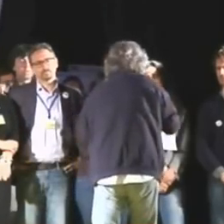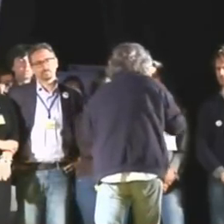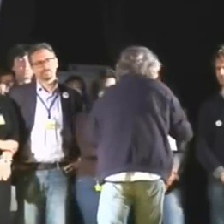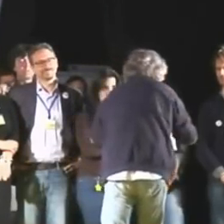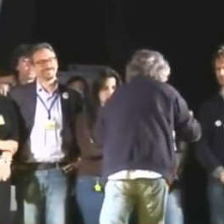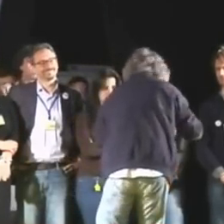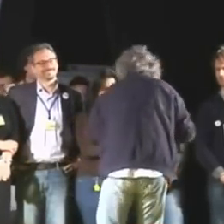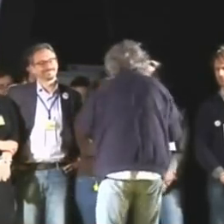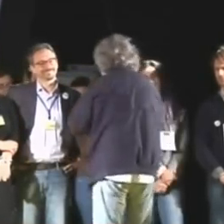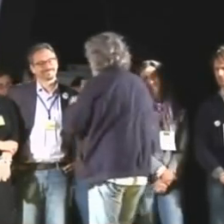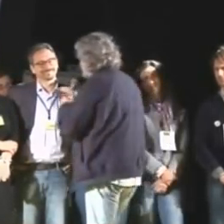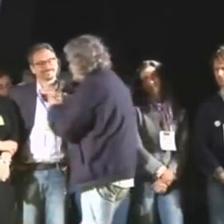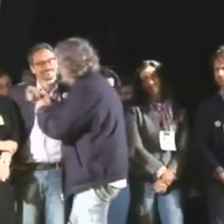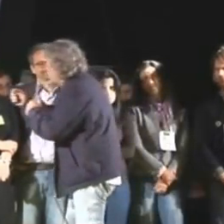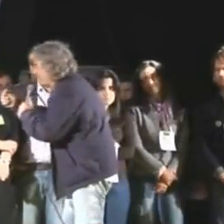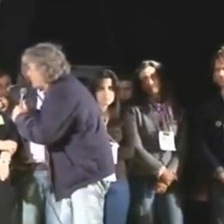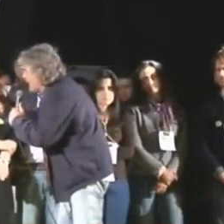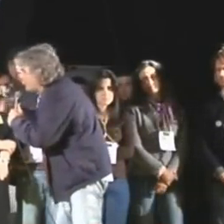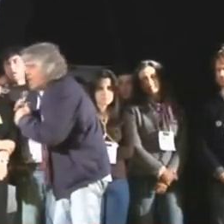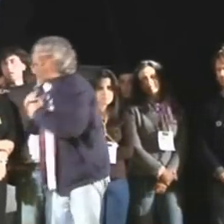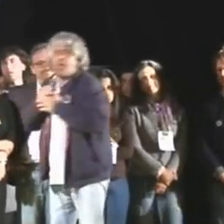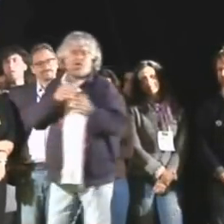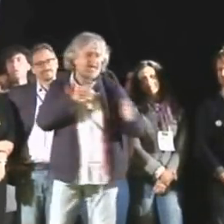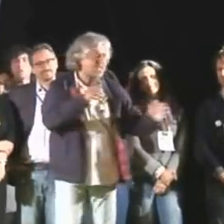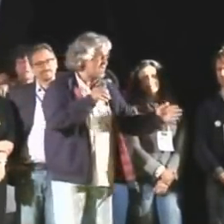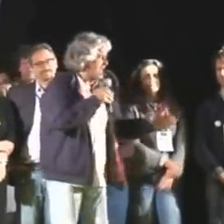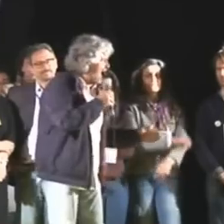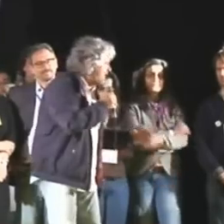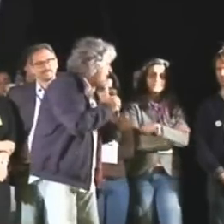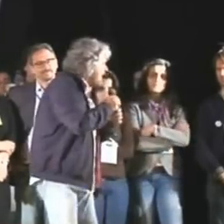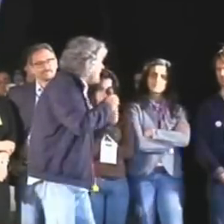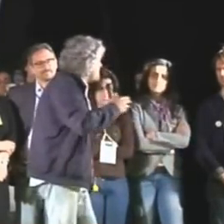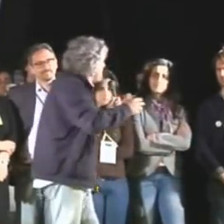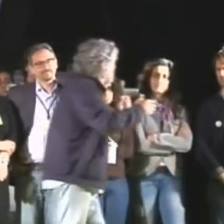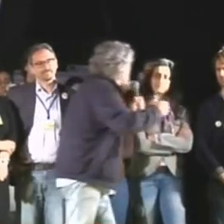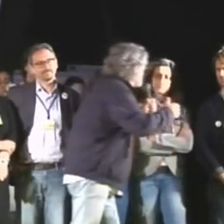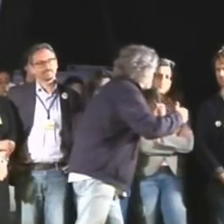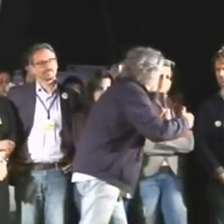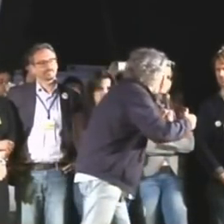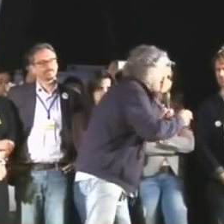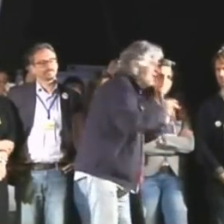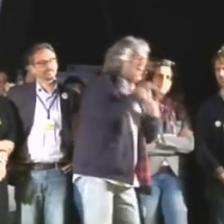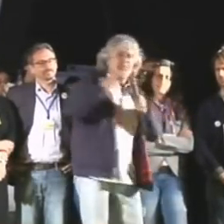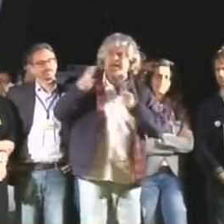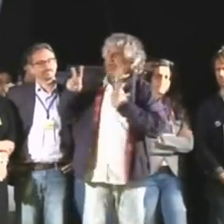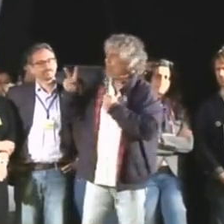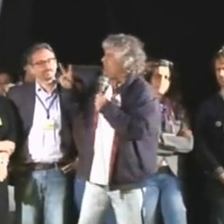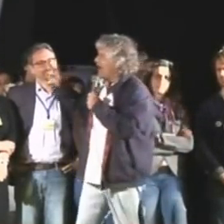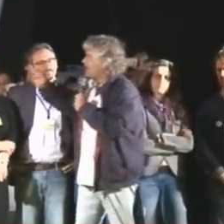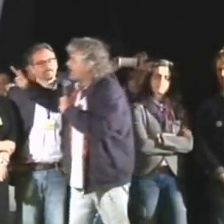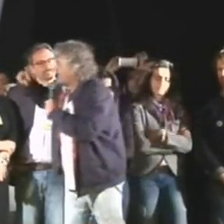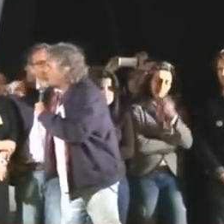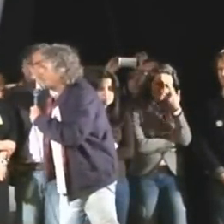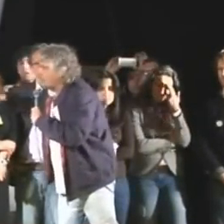cazzo. Polvere di alluminio delle lattine, triturato, polvere di titanio li inseriscono in una stampante, prendono